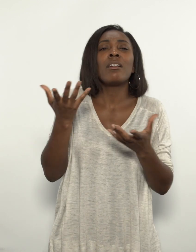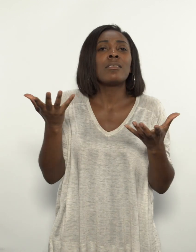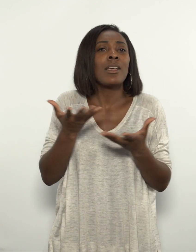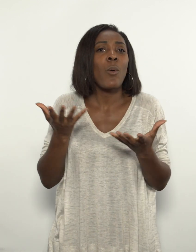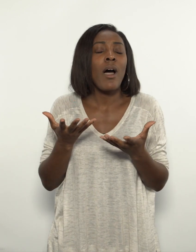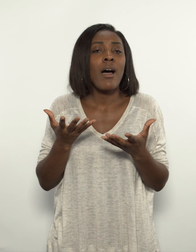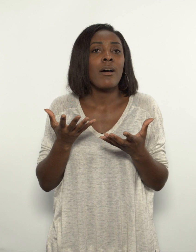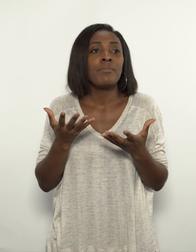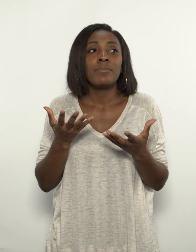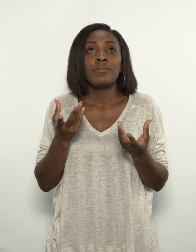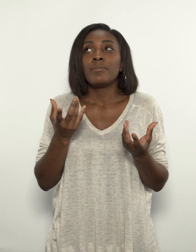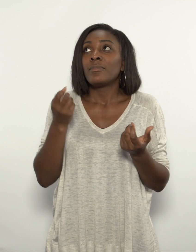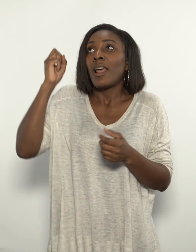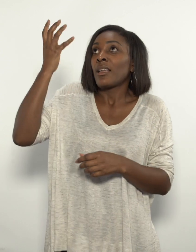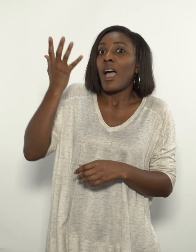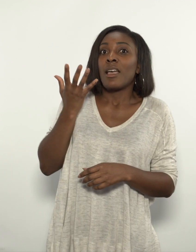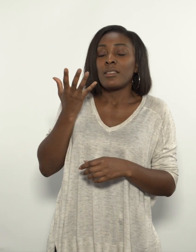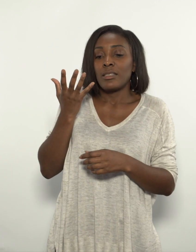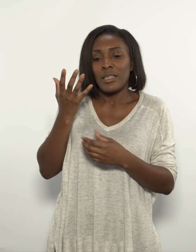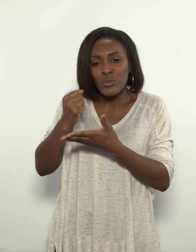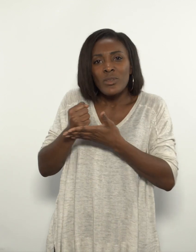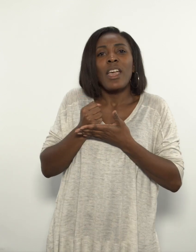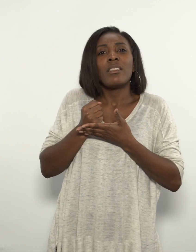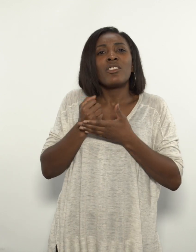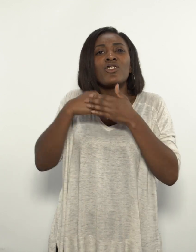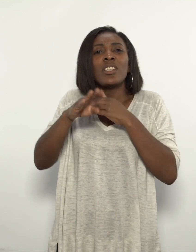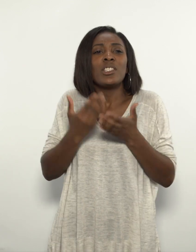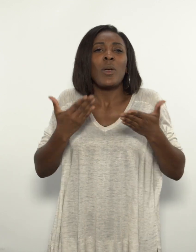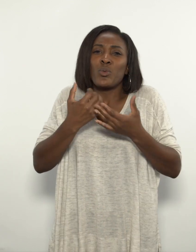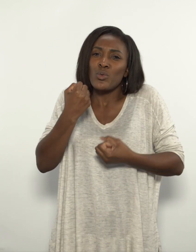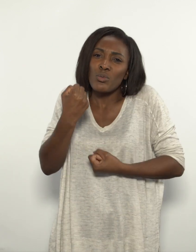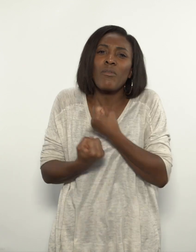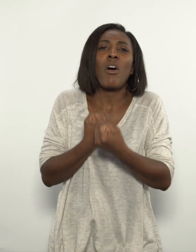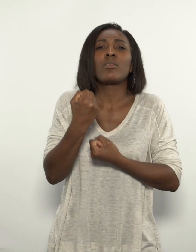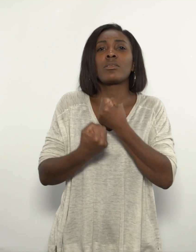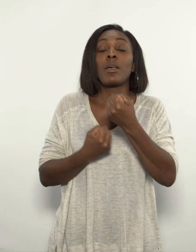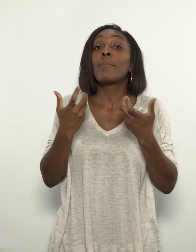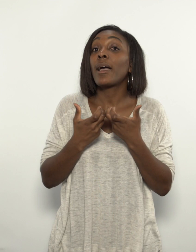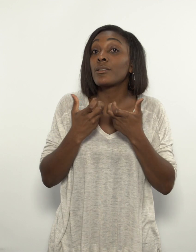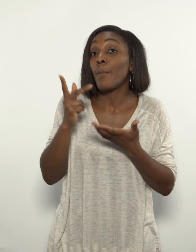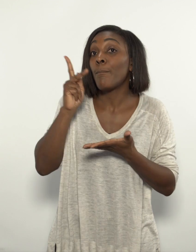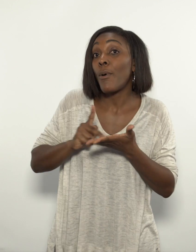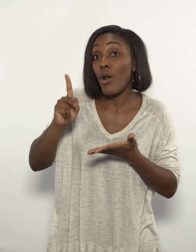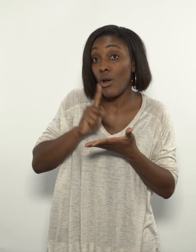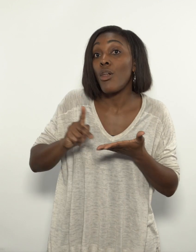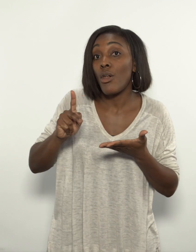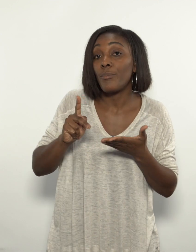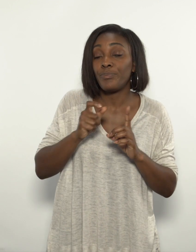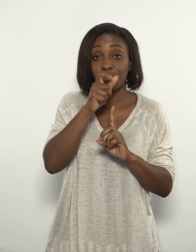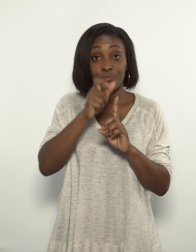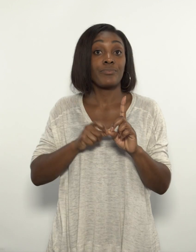spéciale, c'est la grâce qui nous porte dans nos souffrances, littéralement, de façon imméritée. L'apôtre Paul,